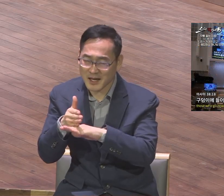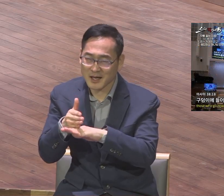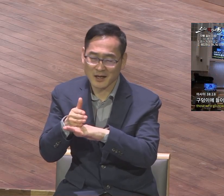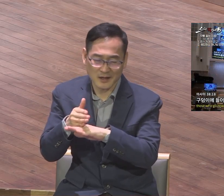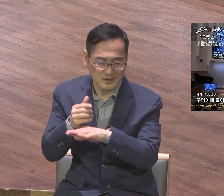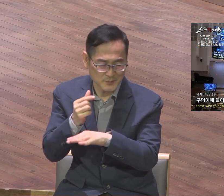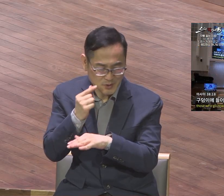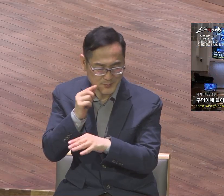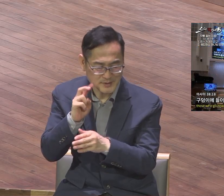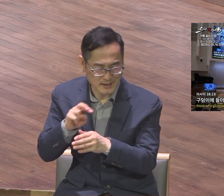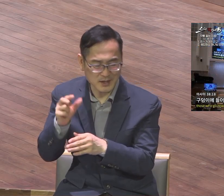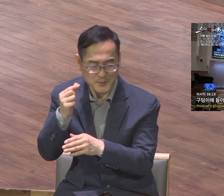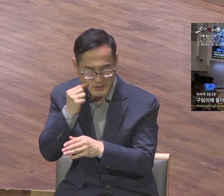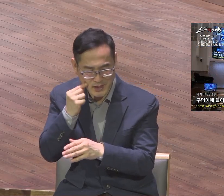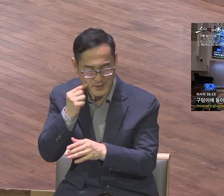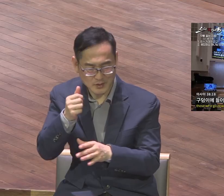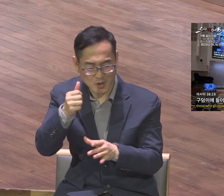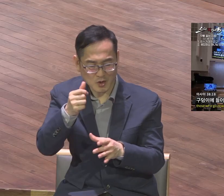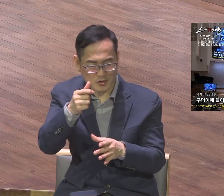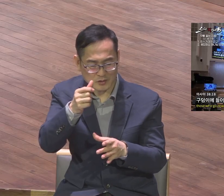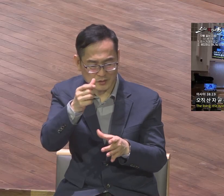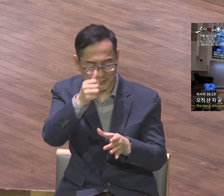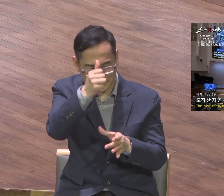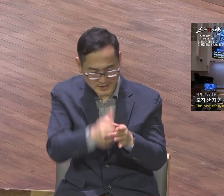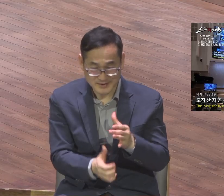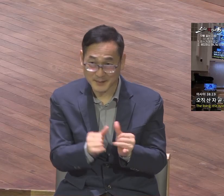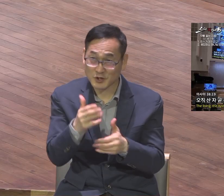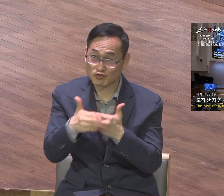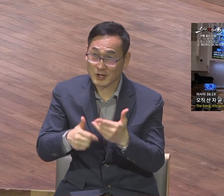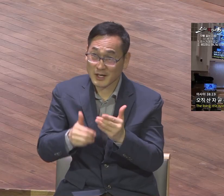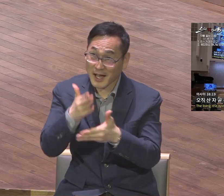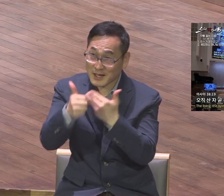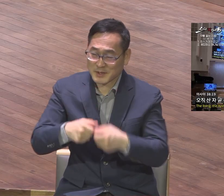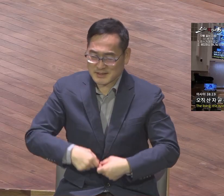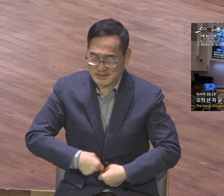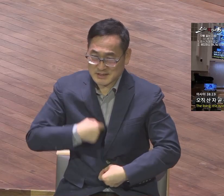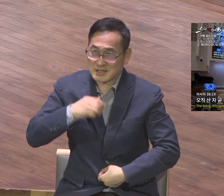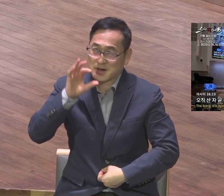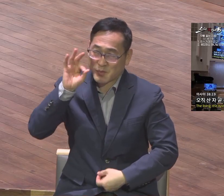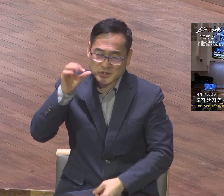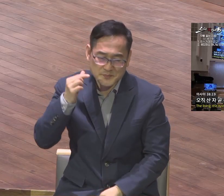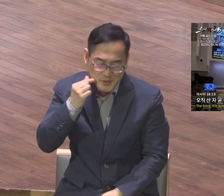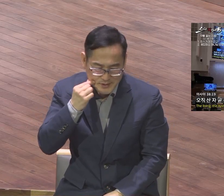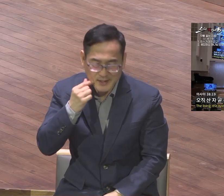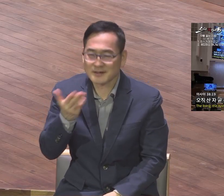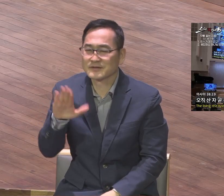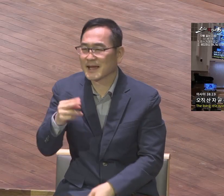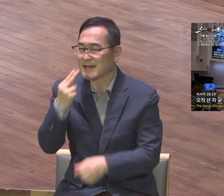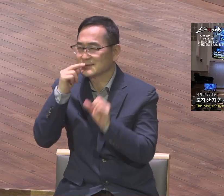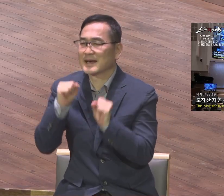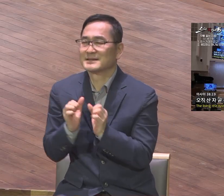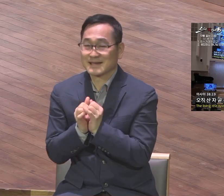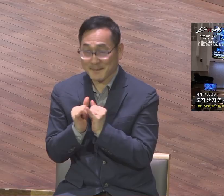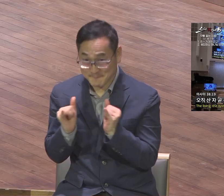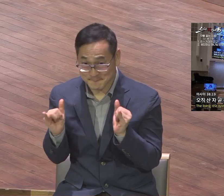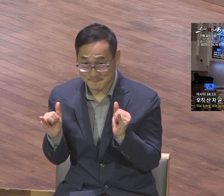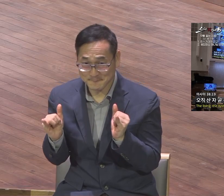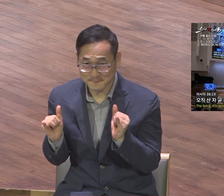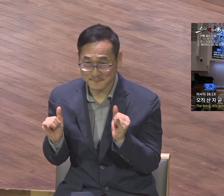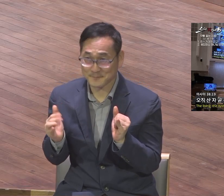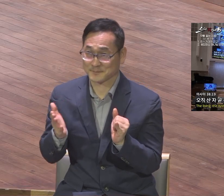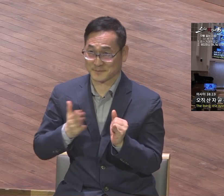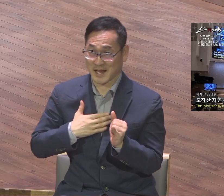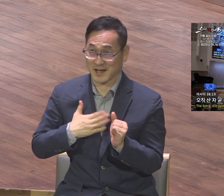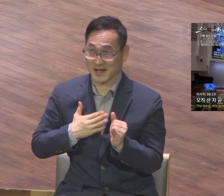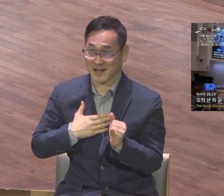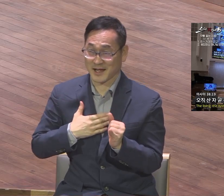들어간 자가 주의 신실을 바라지 못하되 오직 산자 곧 산자는 오늘 내가